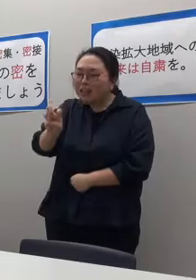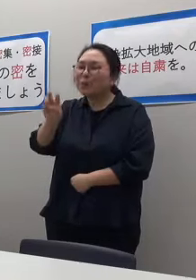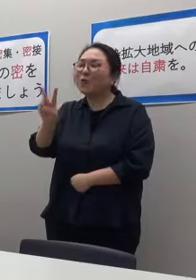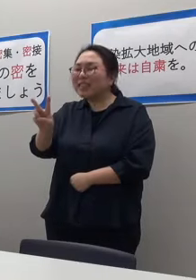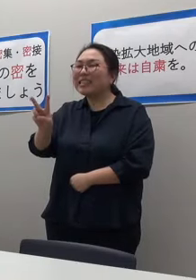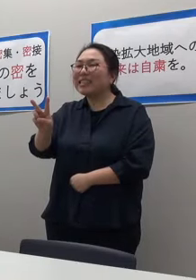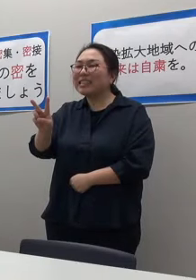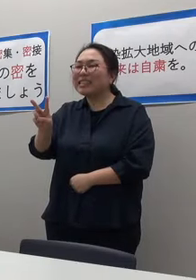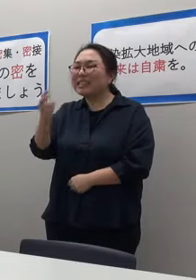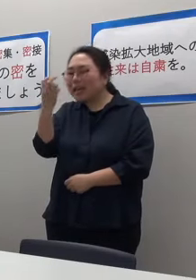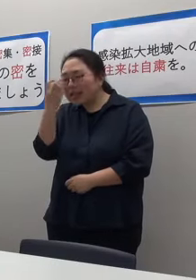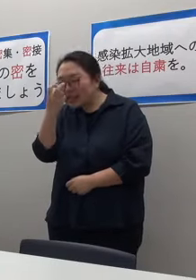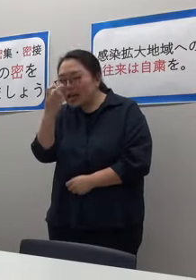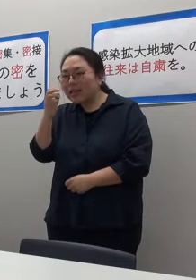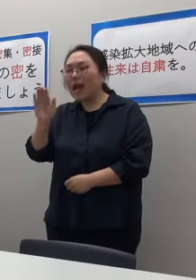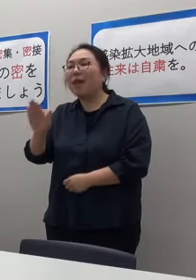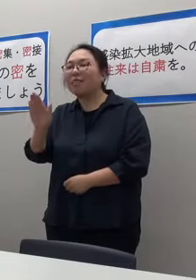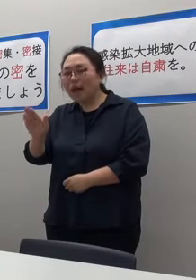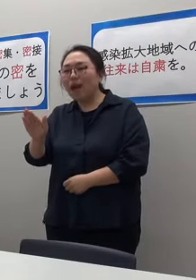接触者って見てるってことでしょう